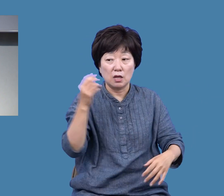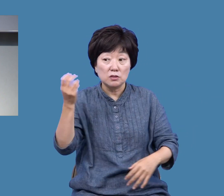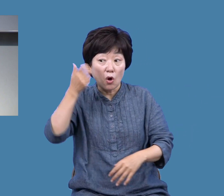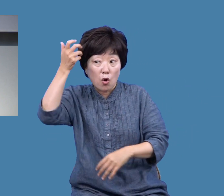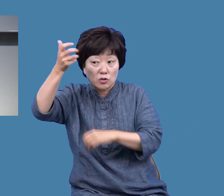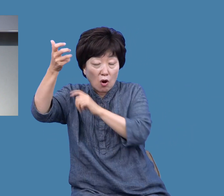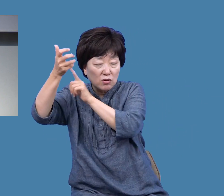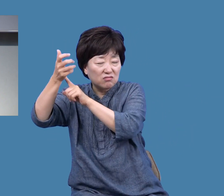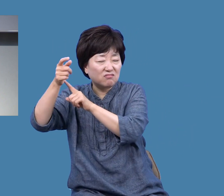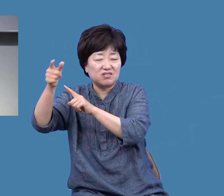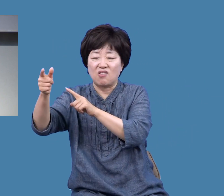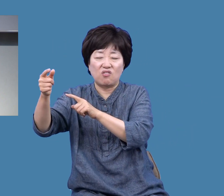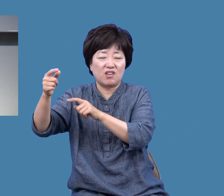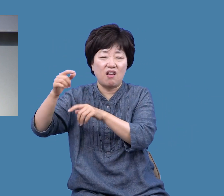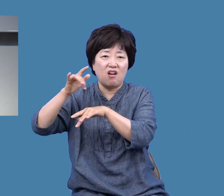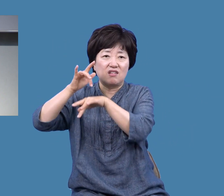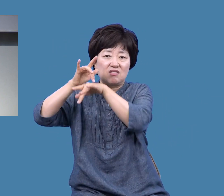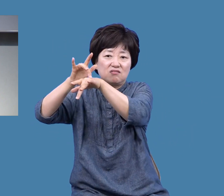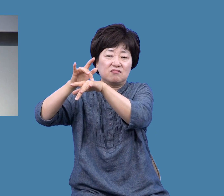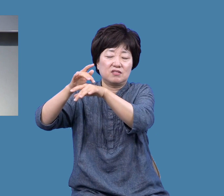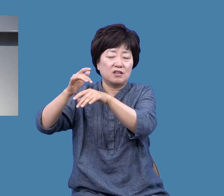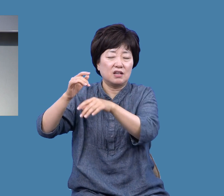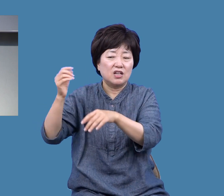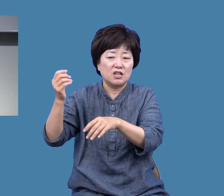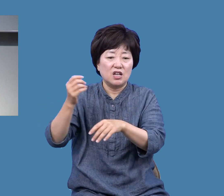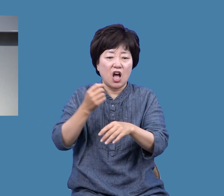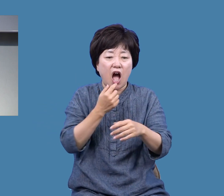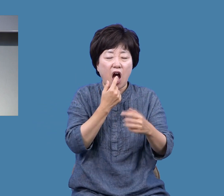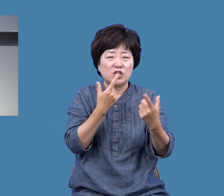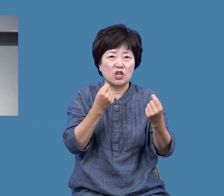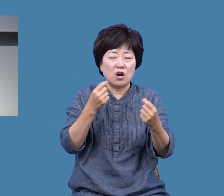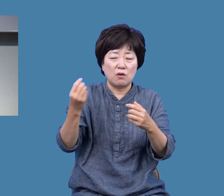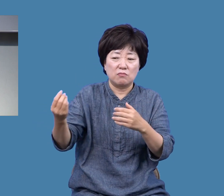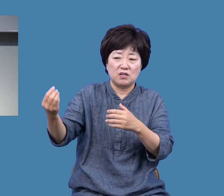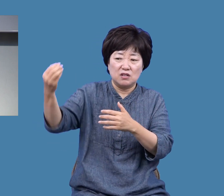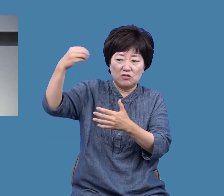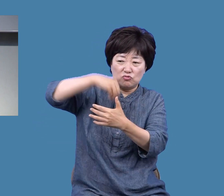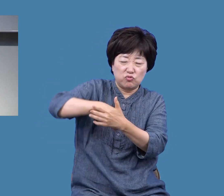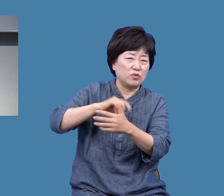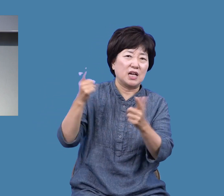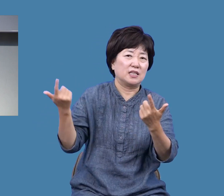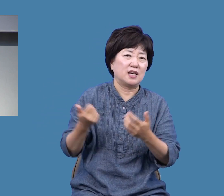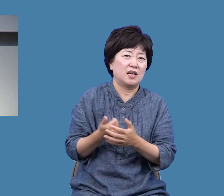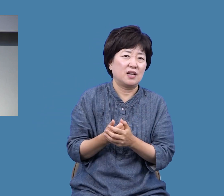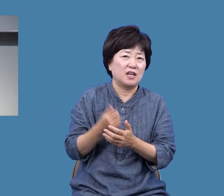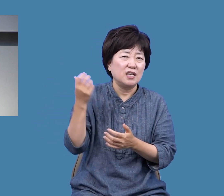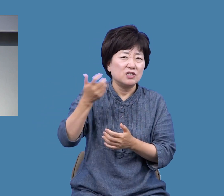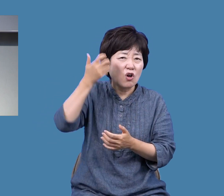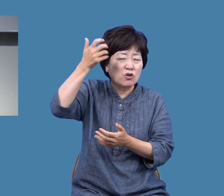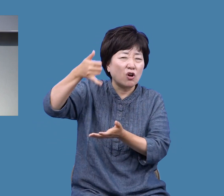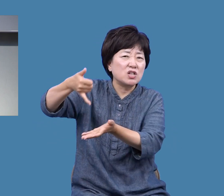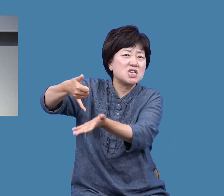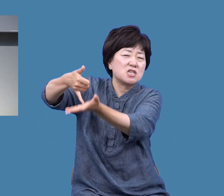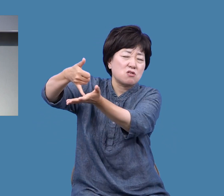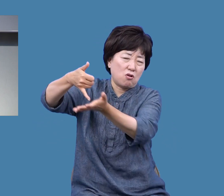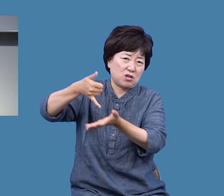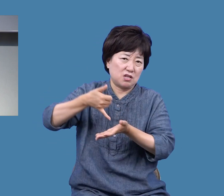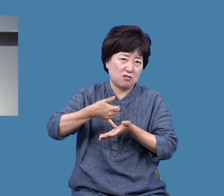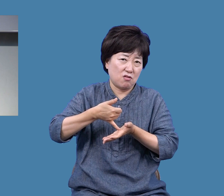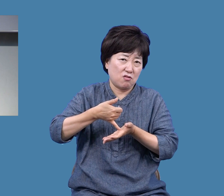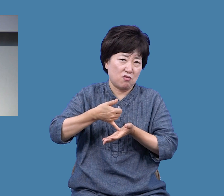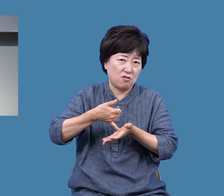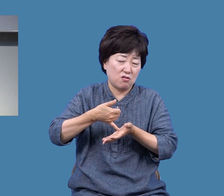왜 않으시냐면 인격적인 분이시기 때문에 그래요. 그래서 성령께서는 어떤 경우를